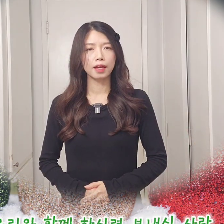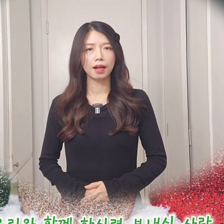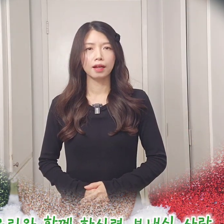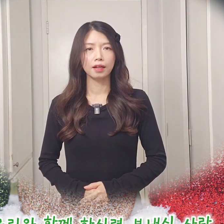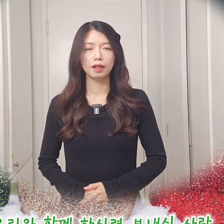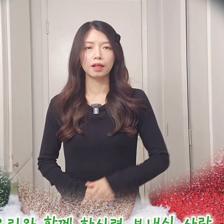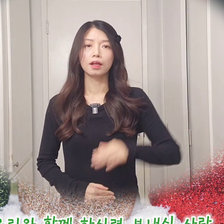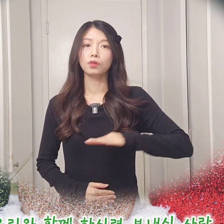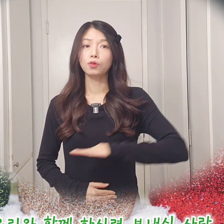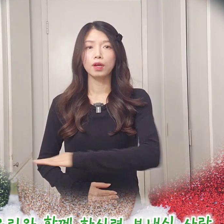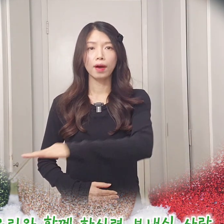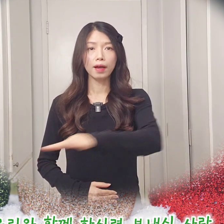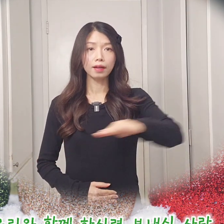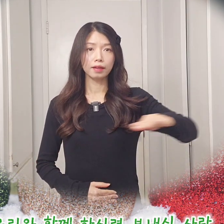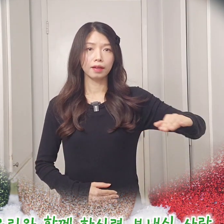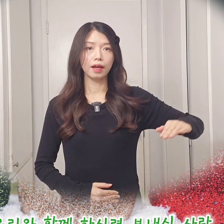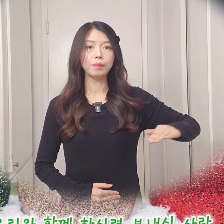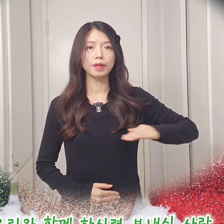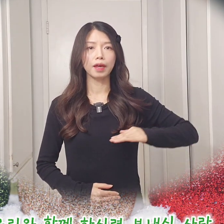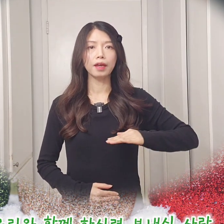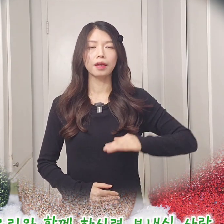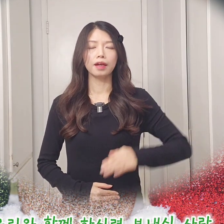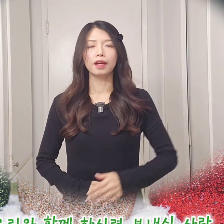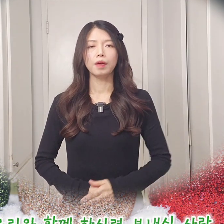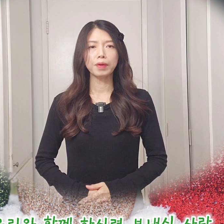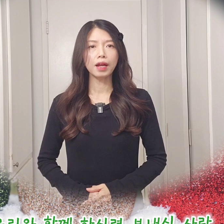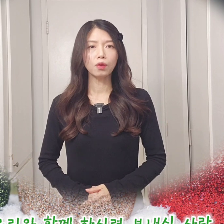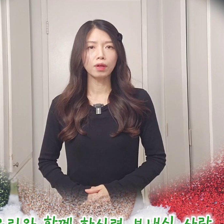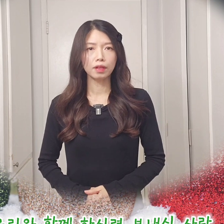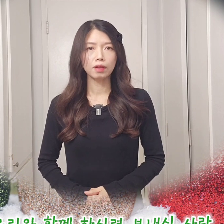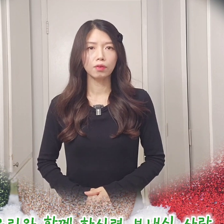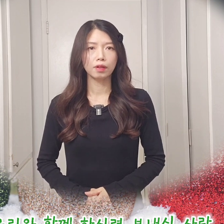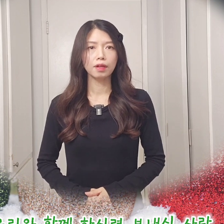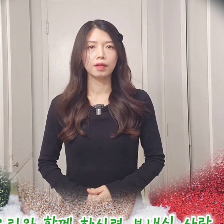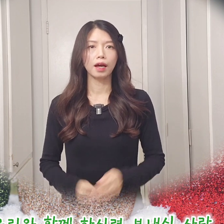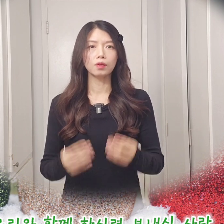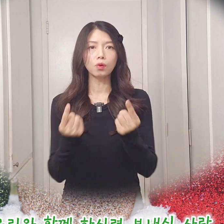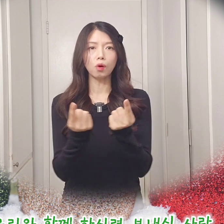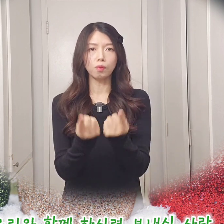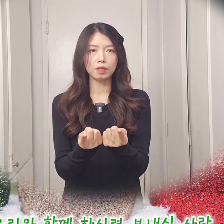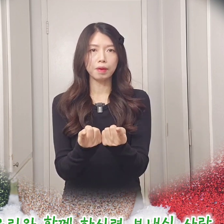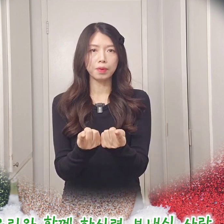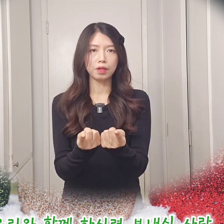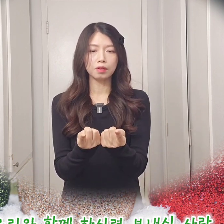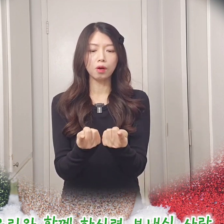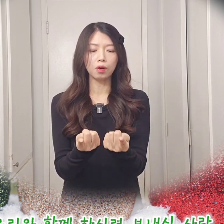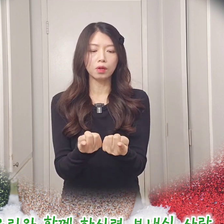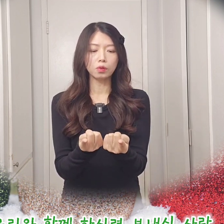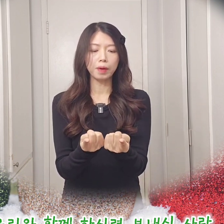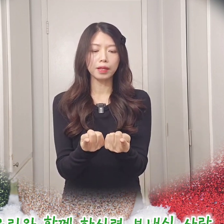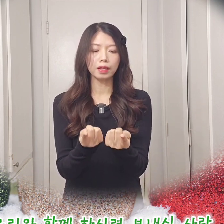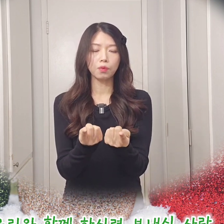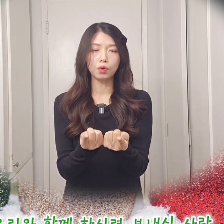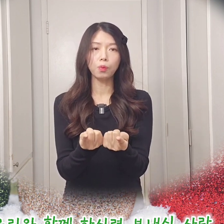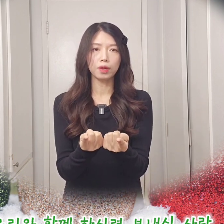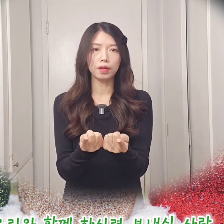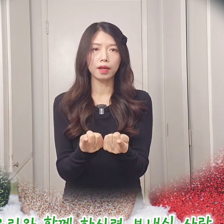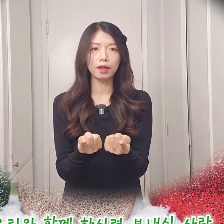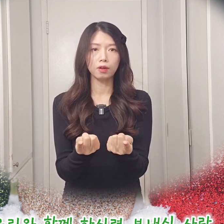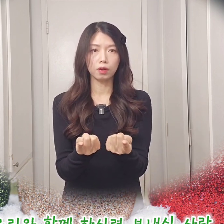사랑. 우리와 함께. 함께라고 한 뜻의 수어는 양손 검지만 펴셔서 손바닥이 위로 보이게 이렇게